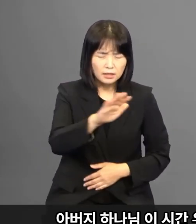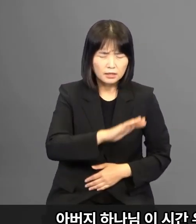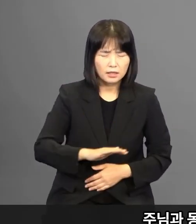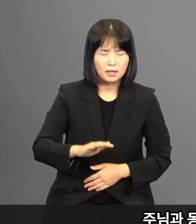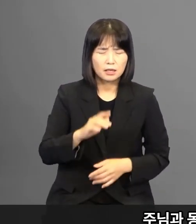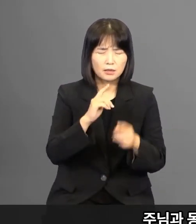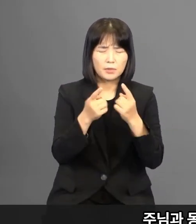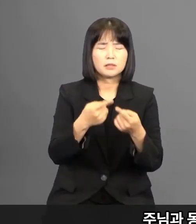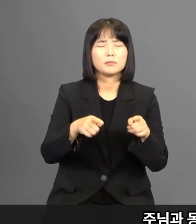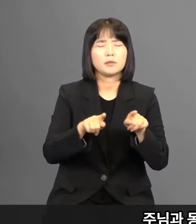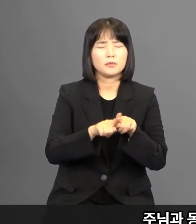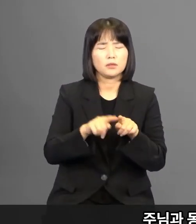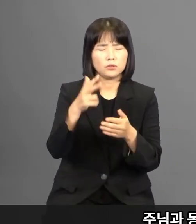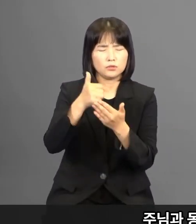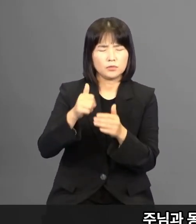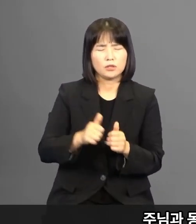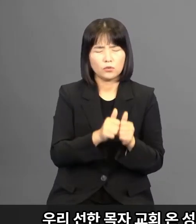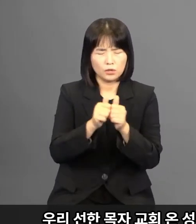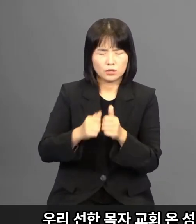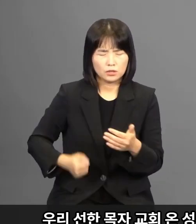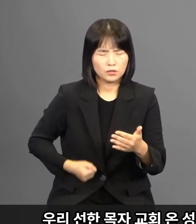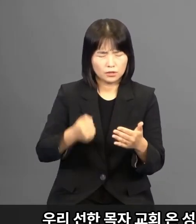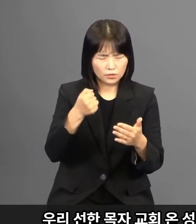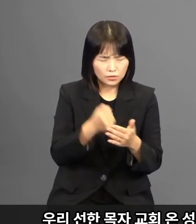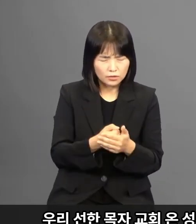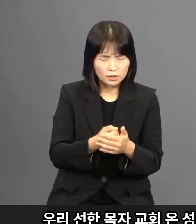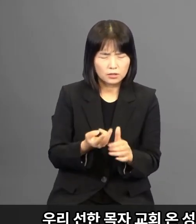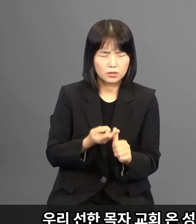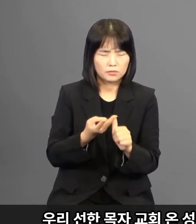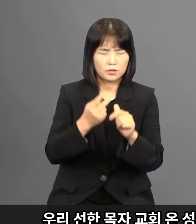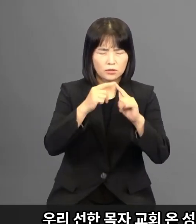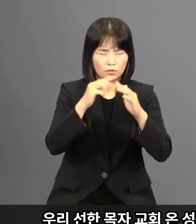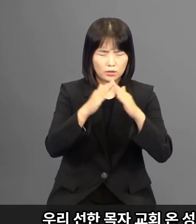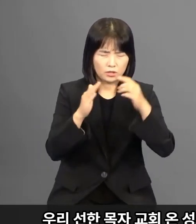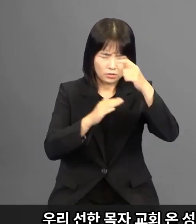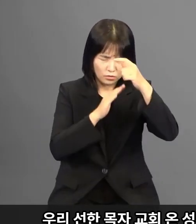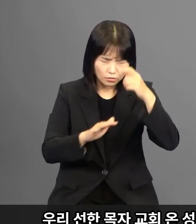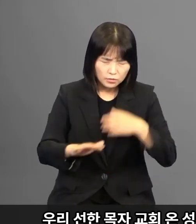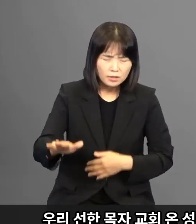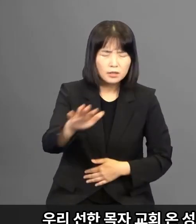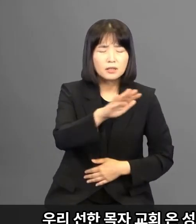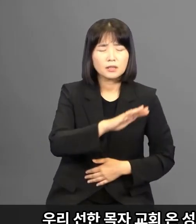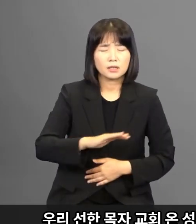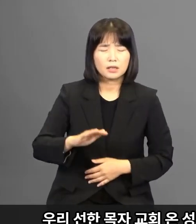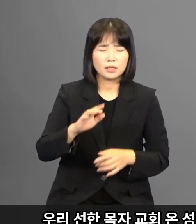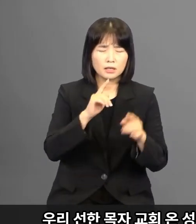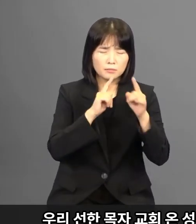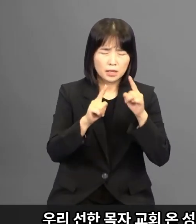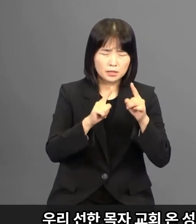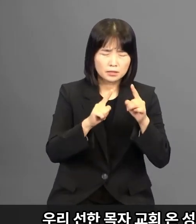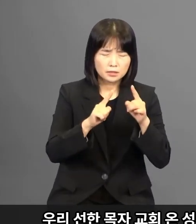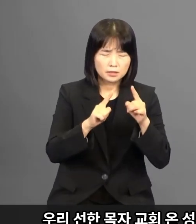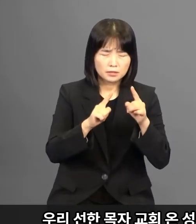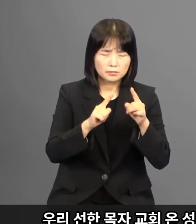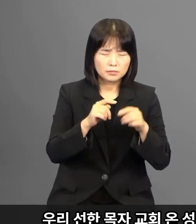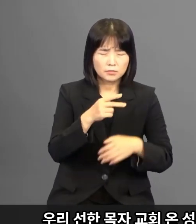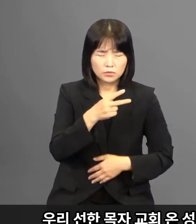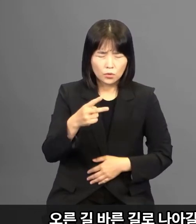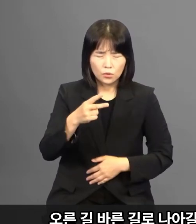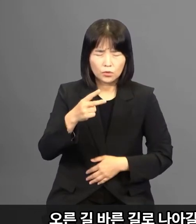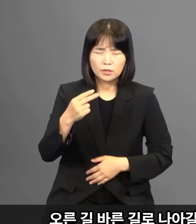함께로 주님과 동행하고자 결단하오니 우리 서남학 쪽의 온 성도들이 말씀이신 생명이신 주님과